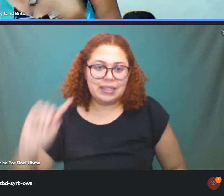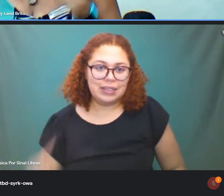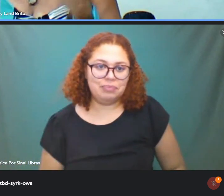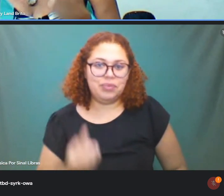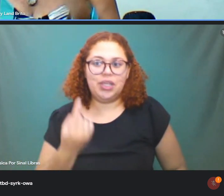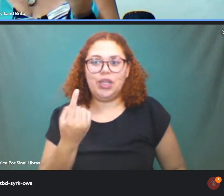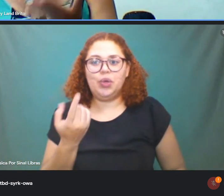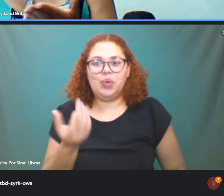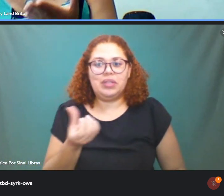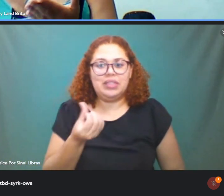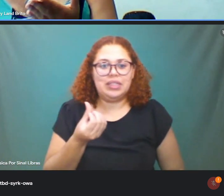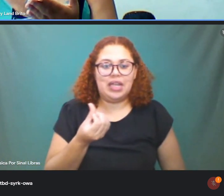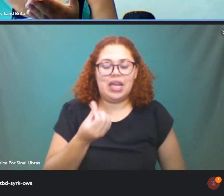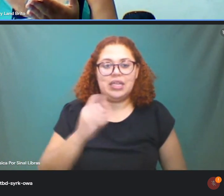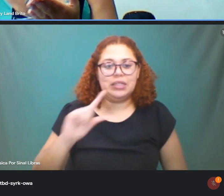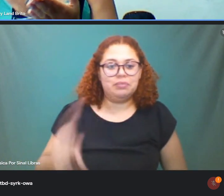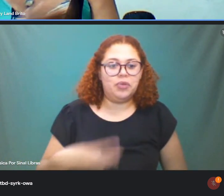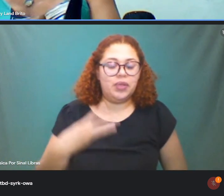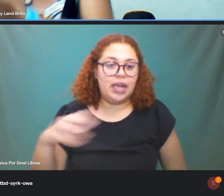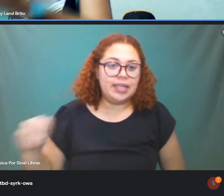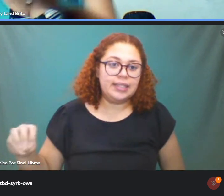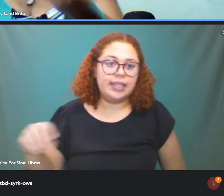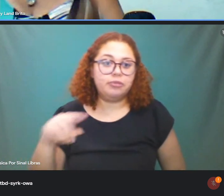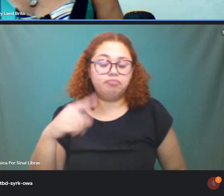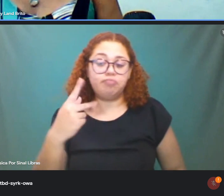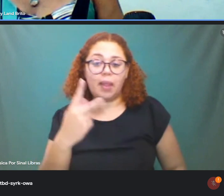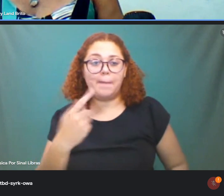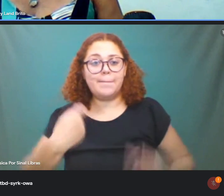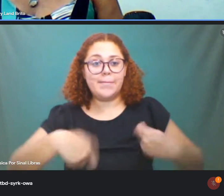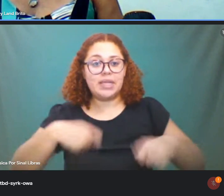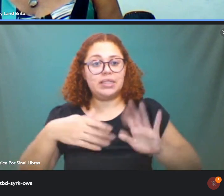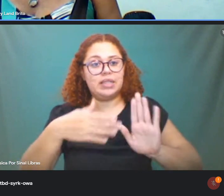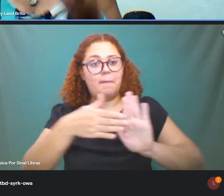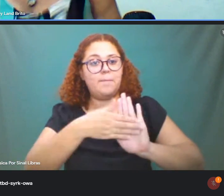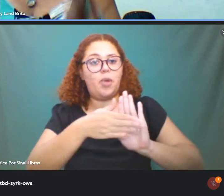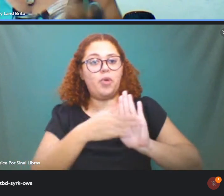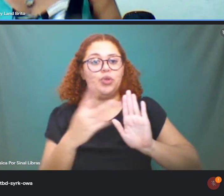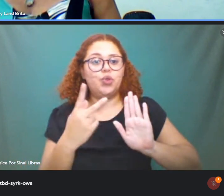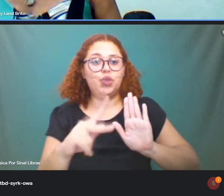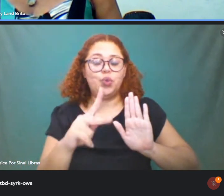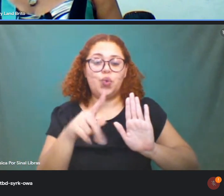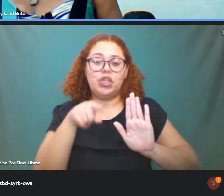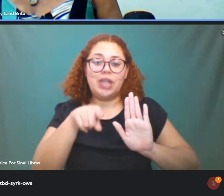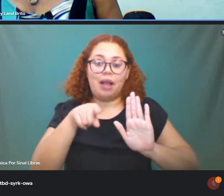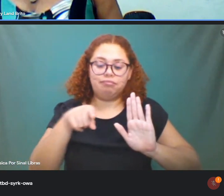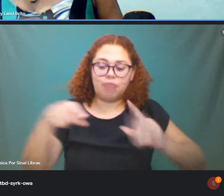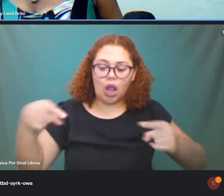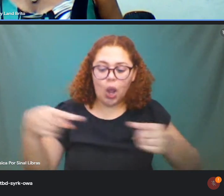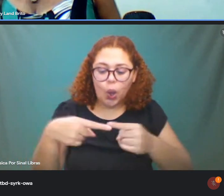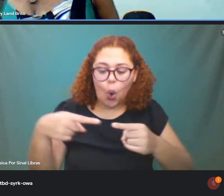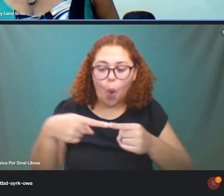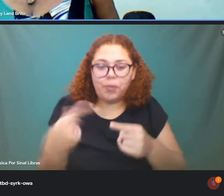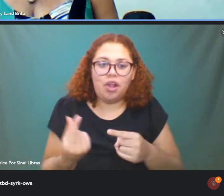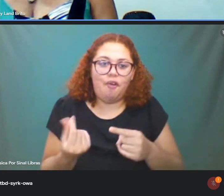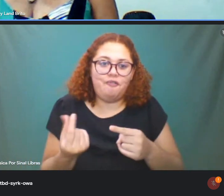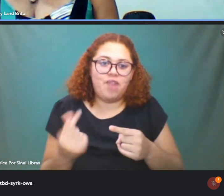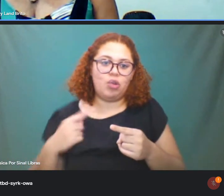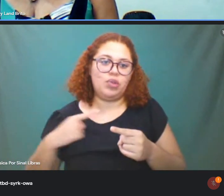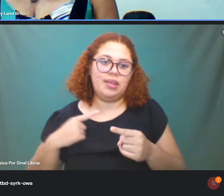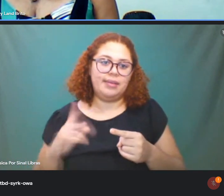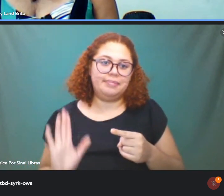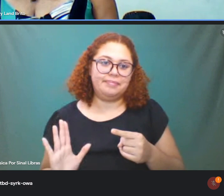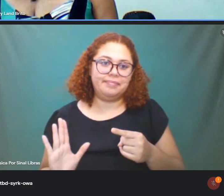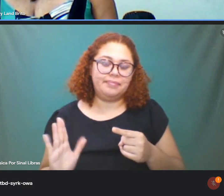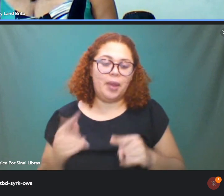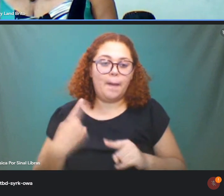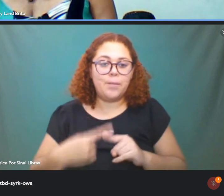você já tem que fazer a sua proposta conversando com as pessoas que vão estar te ajudando dentro dessa realidade. Até porque quando você fizer o projeto